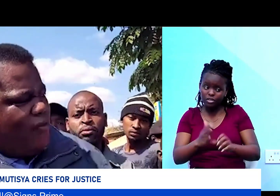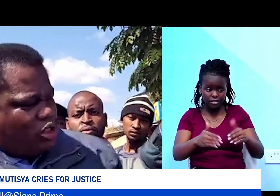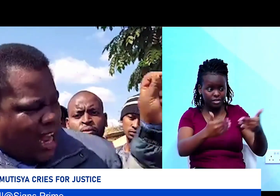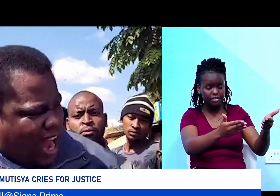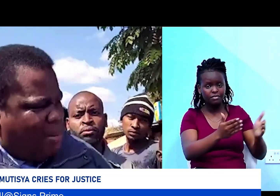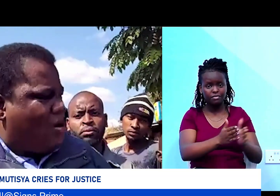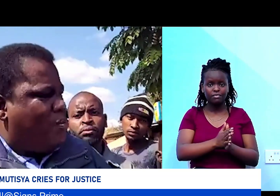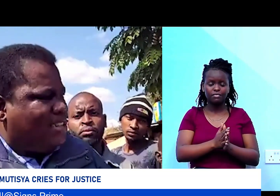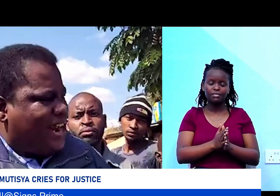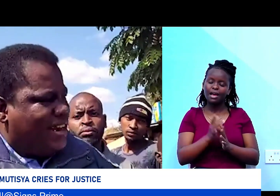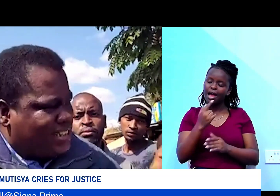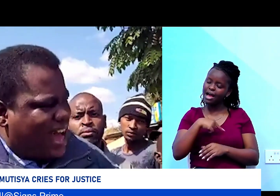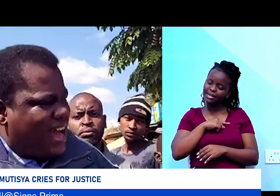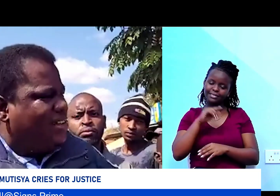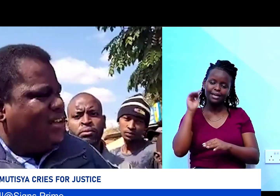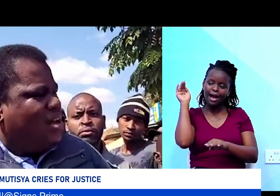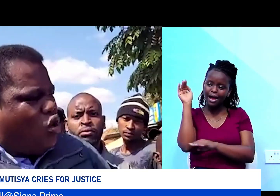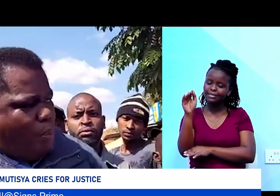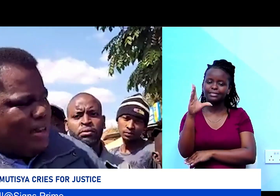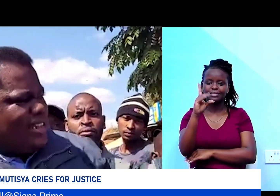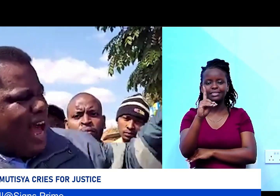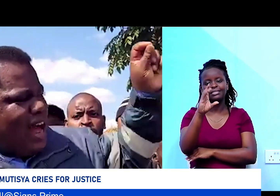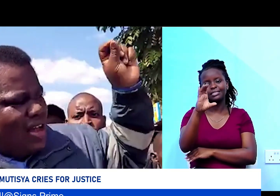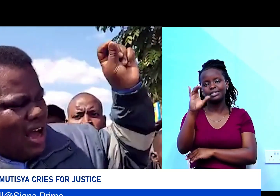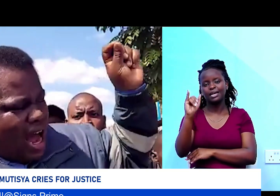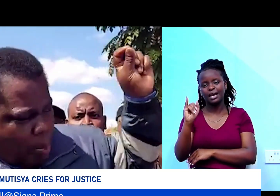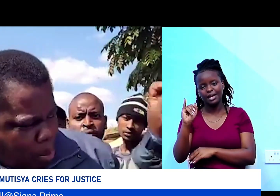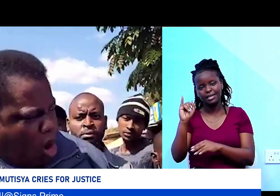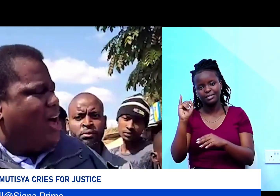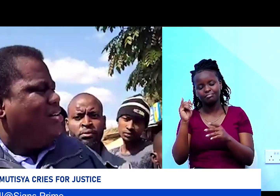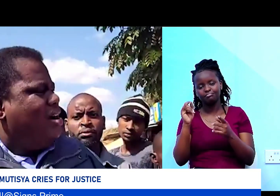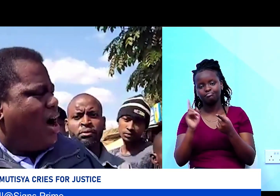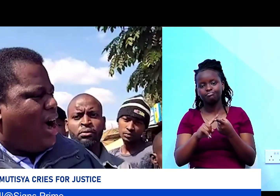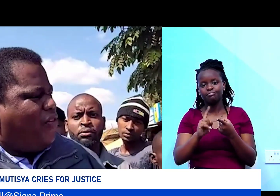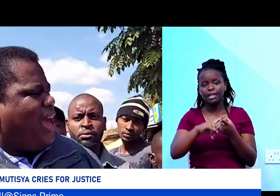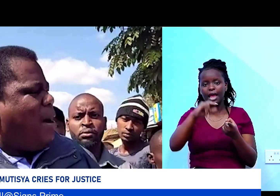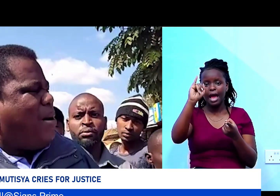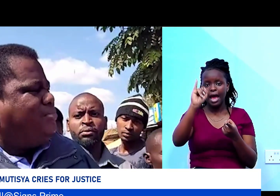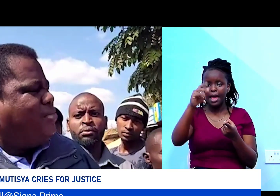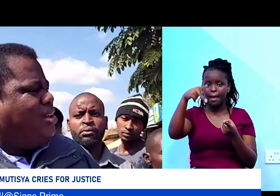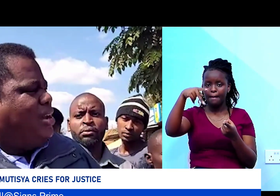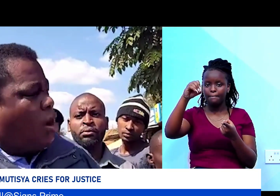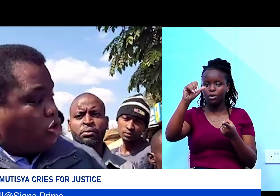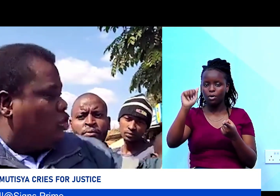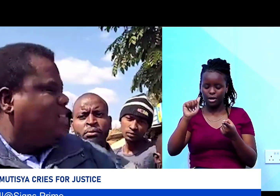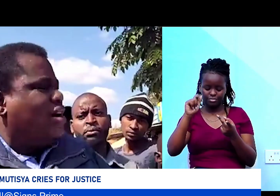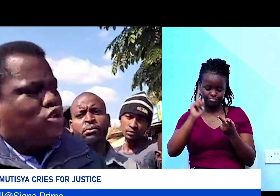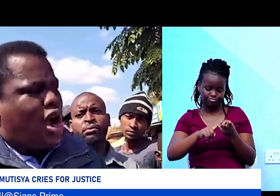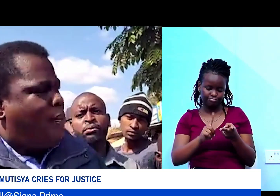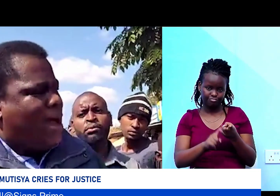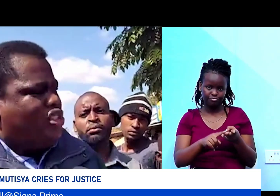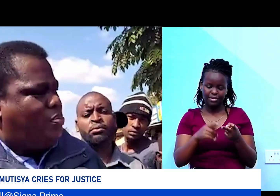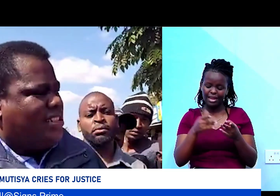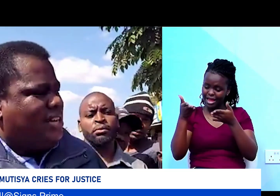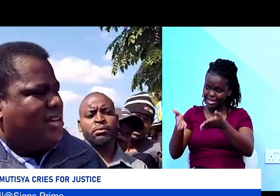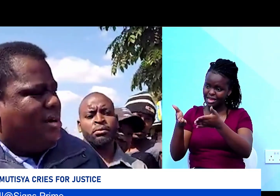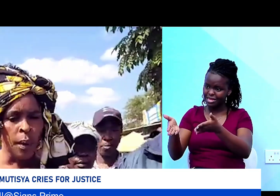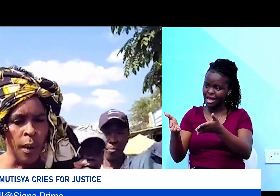vya usalama kupitia DCI, kupitia IPOA wakafike hapa na kushurutisha watu hao wapeane hizo picha. Mimi